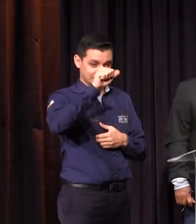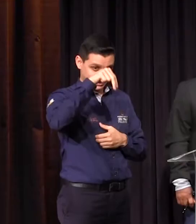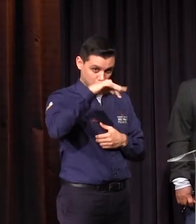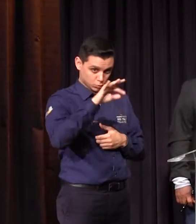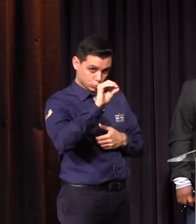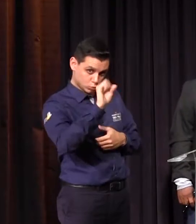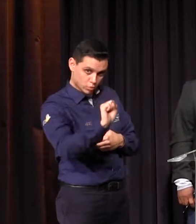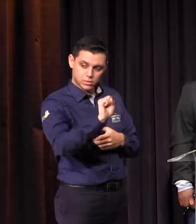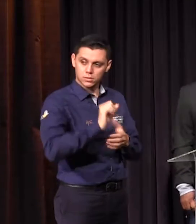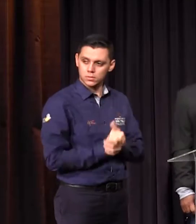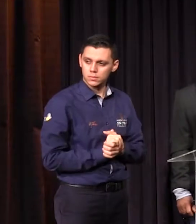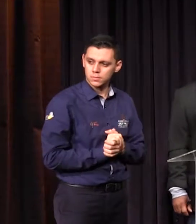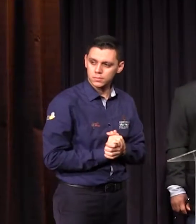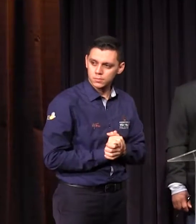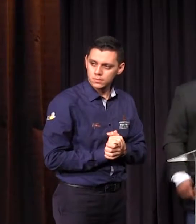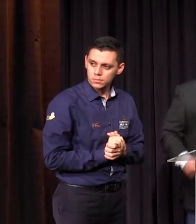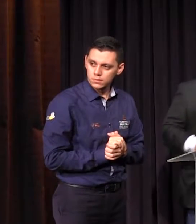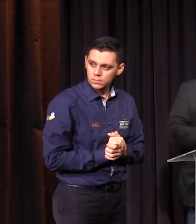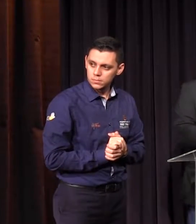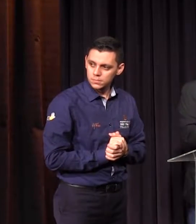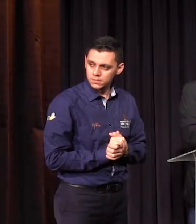maurício ribeiro dos santos